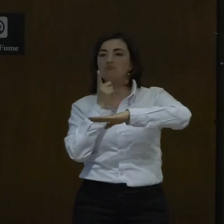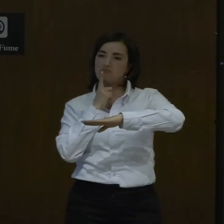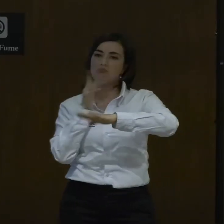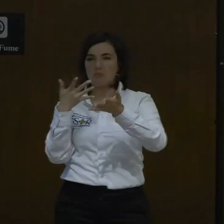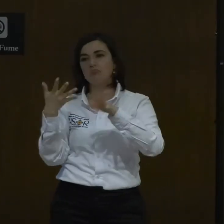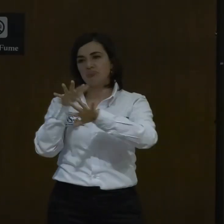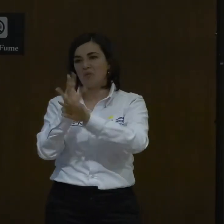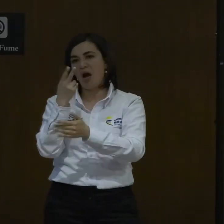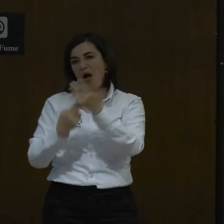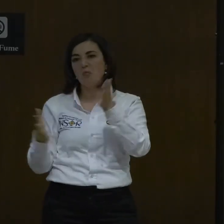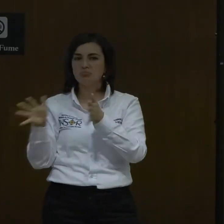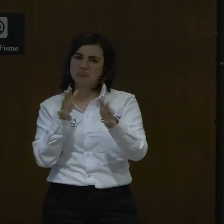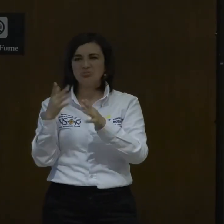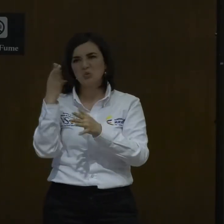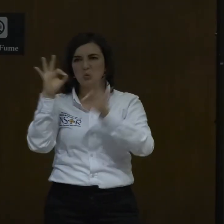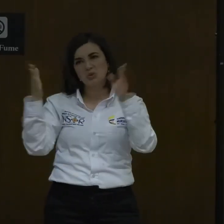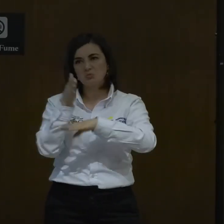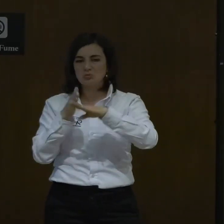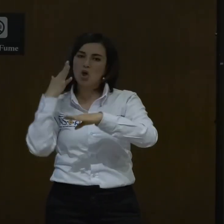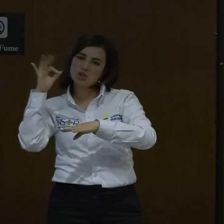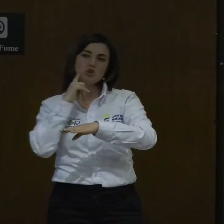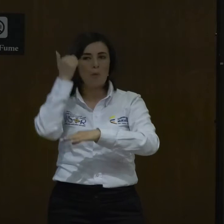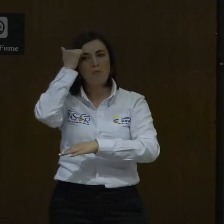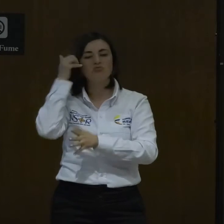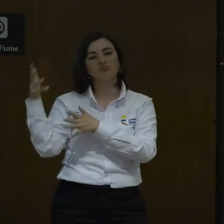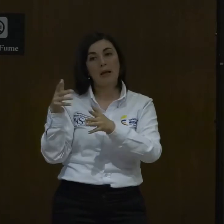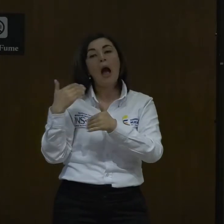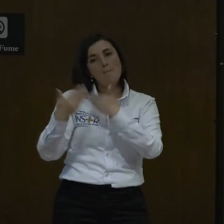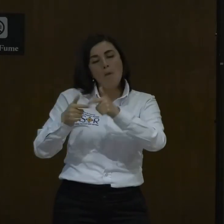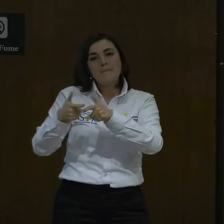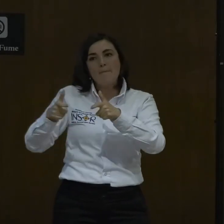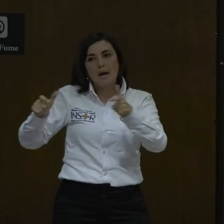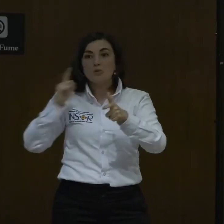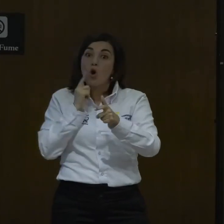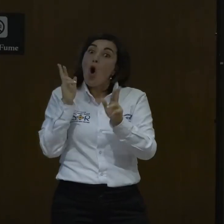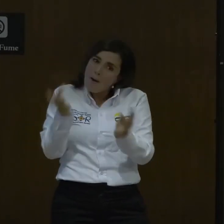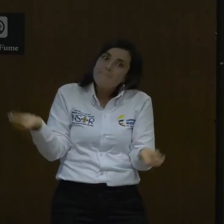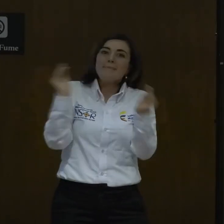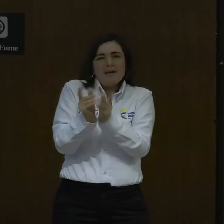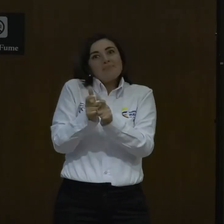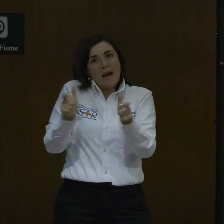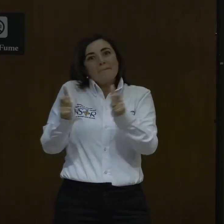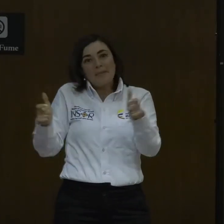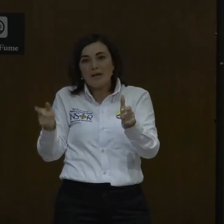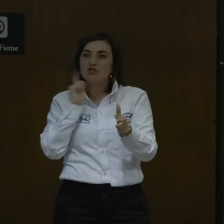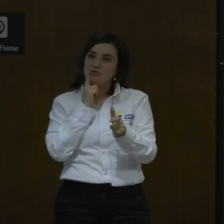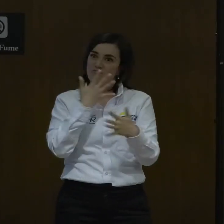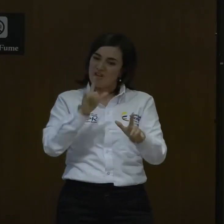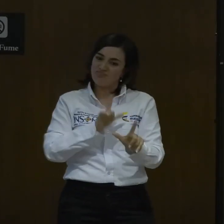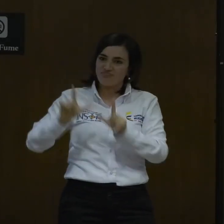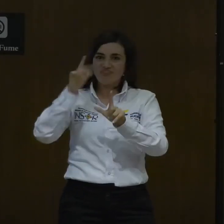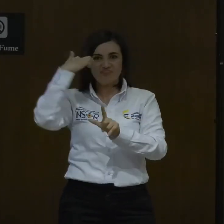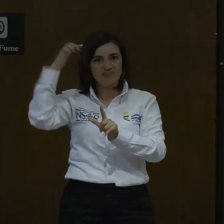sordos, más o menos. Es un número que ha ido creciendo, el número de profesores sordos, y que esperemos que siga creciendo a medida que las personas sordas